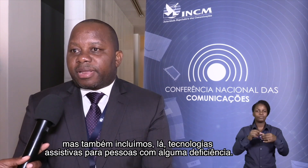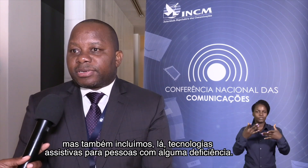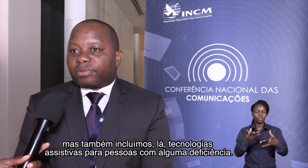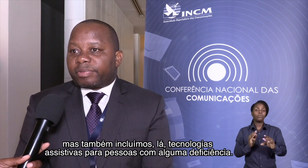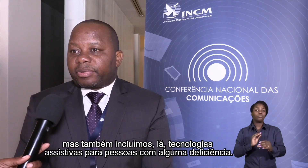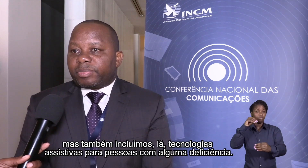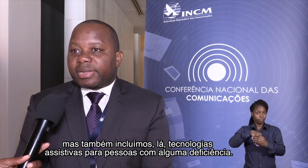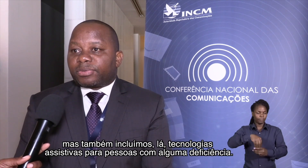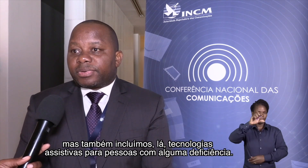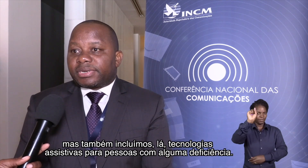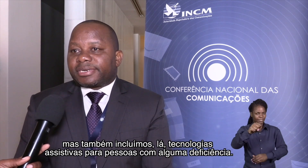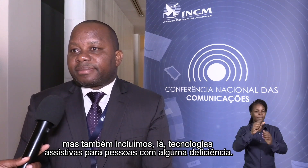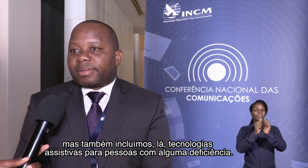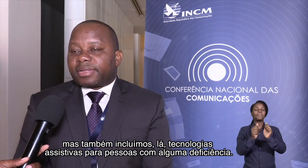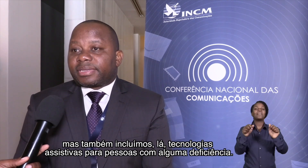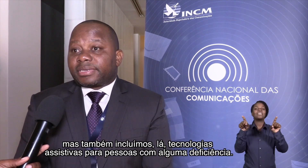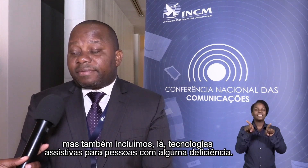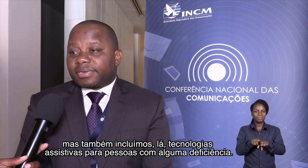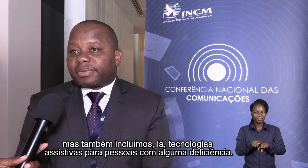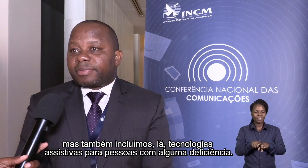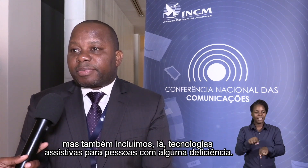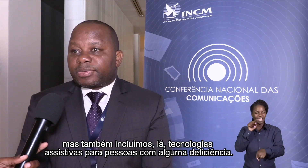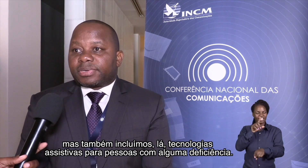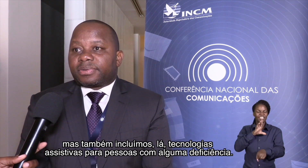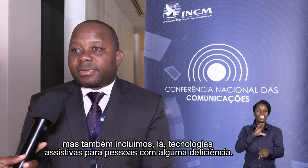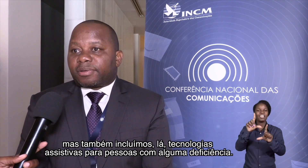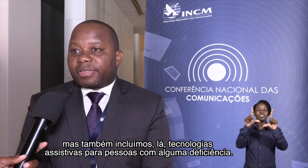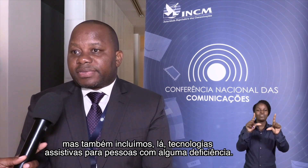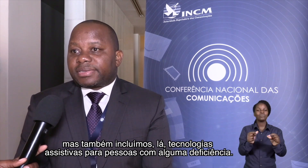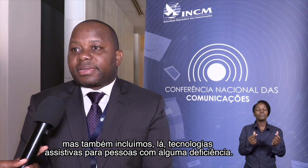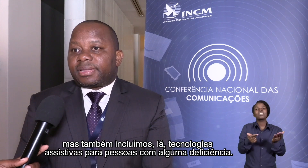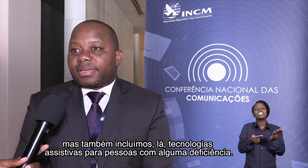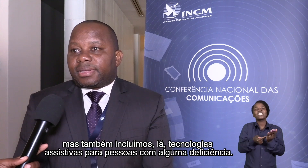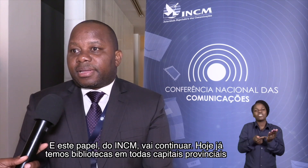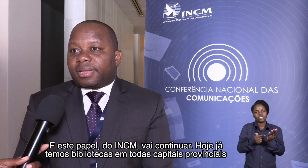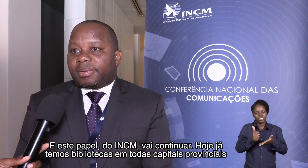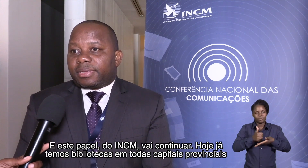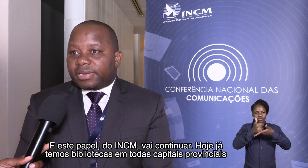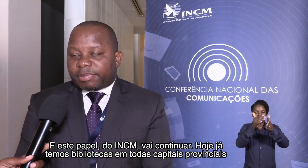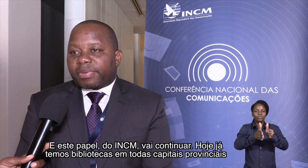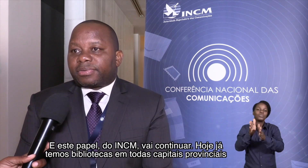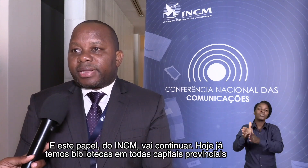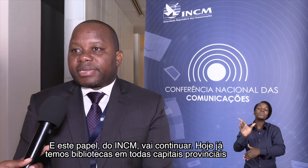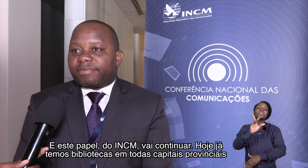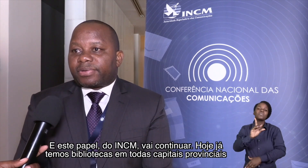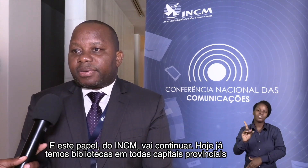nós incluímos lá tecnologias tanto assistivas, portanto, para pessoas com alguma deficiência. E este papel do INCM vai